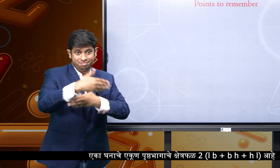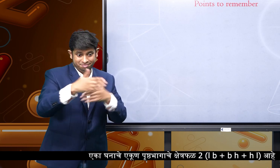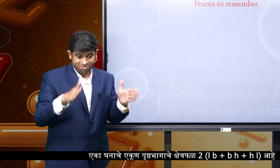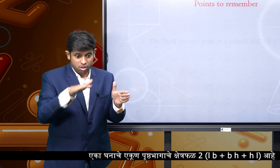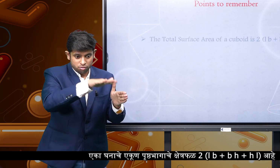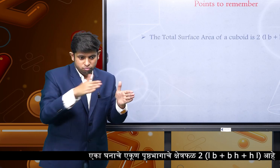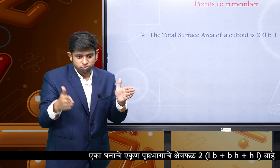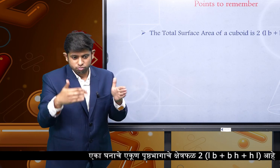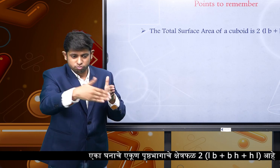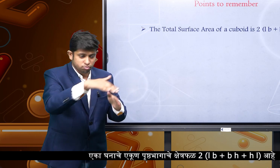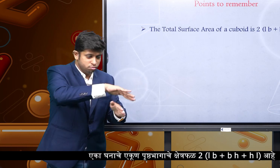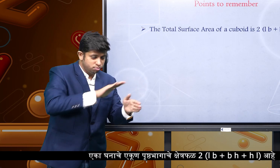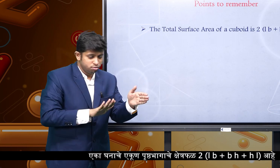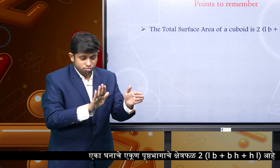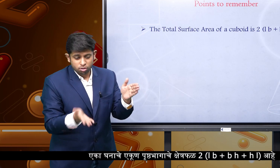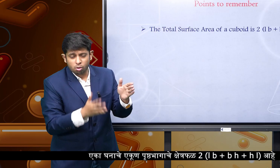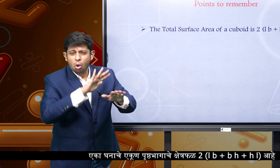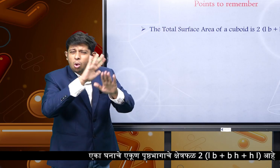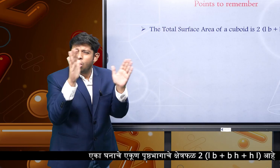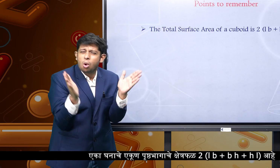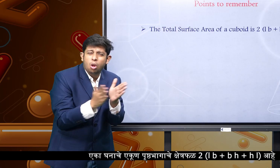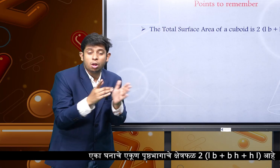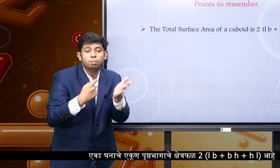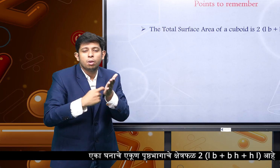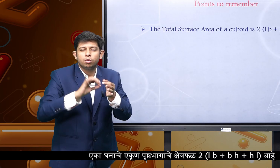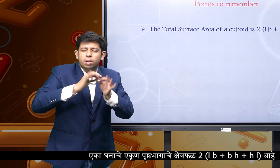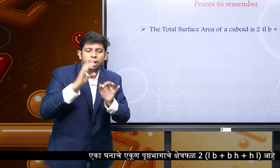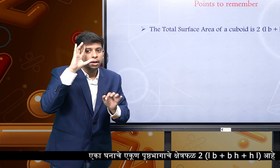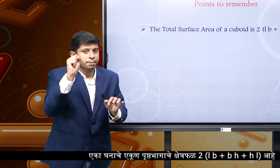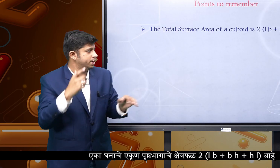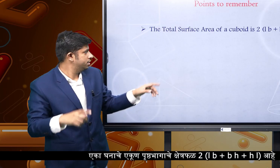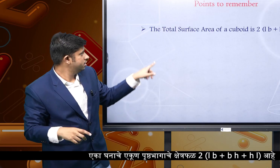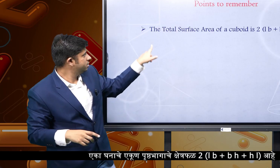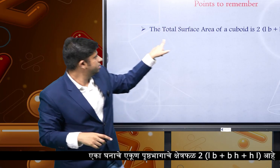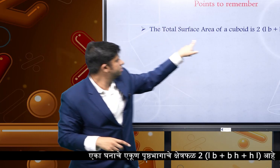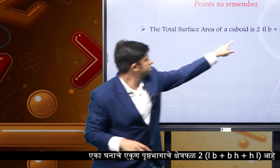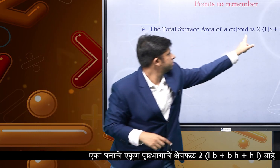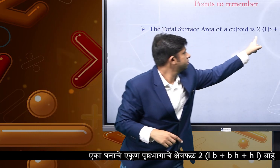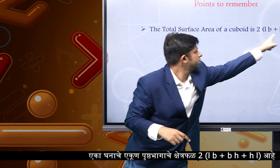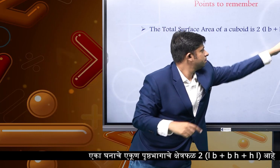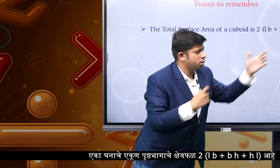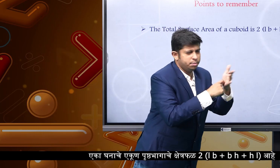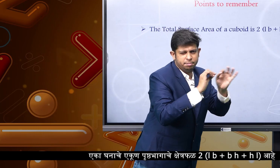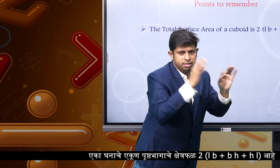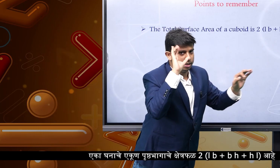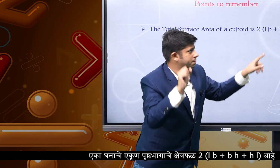एका घनाचे एकूण पृष्ठभागाचे क्षेत्रफळ 2 LB अधिक BH अधिक HL आहे.